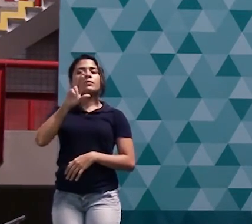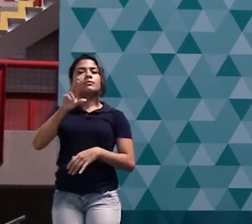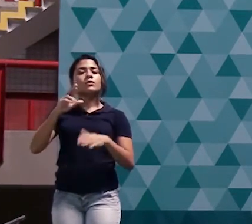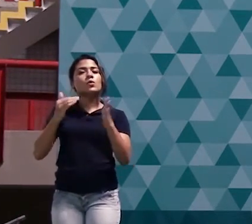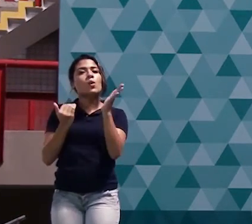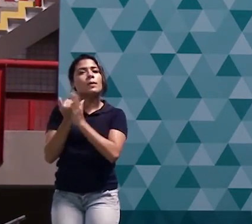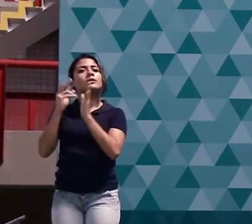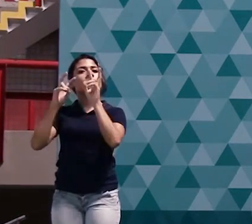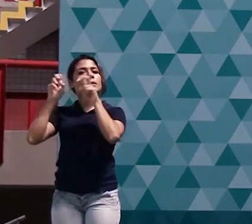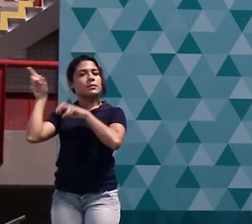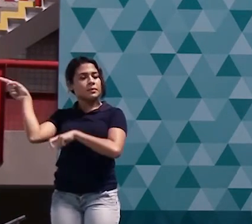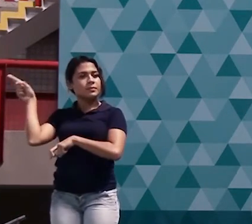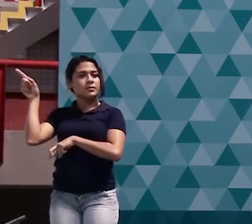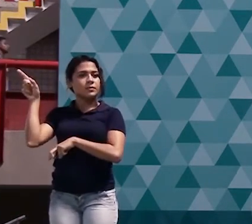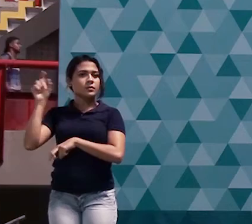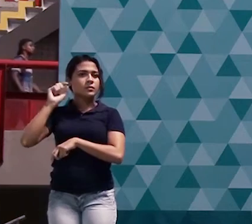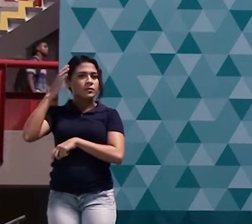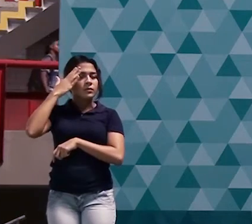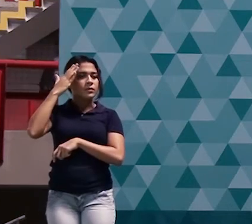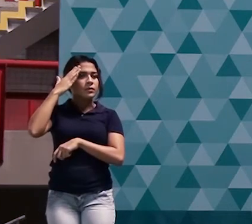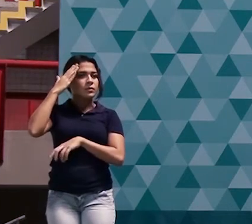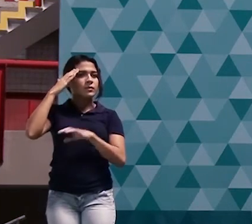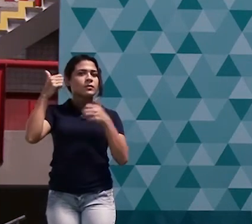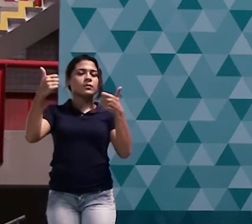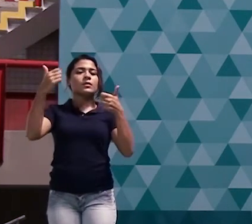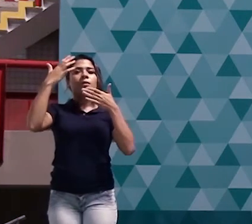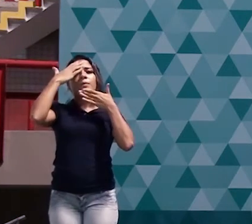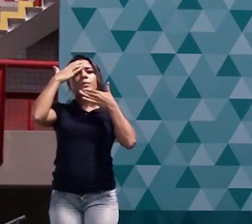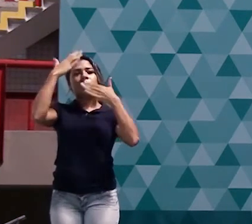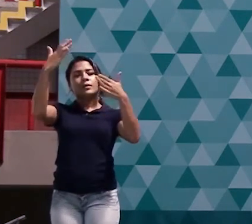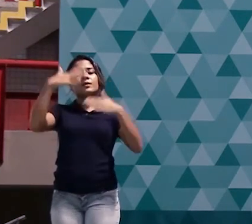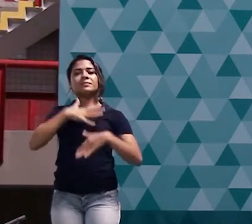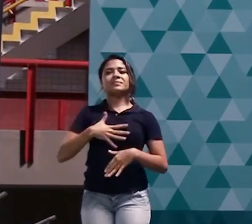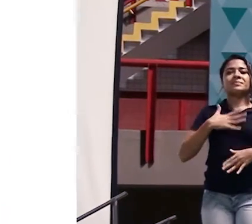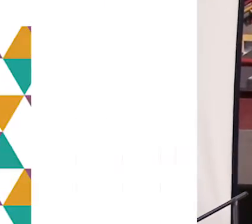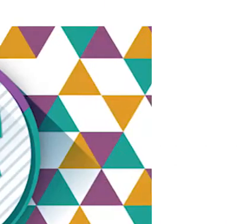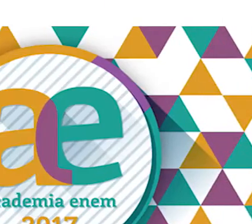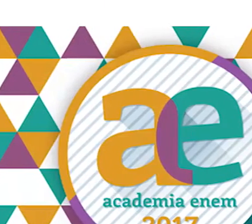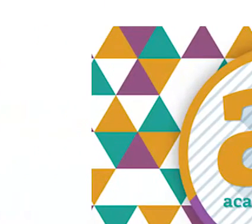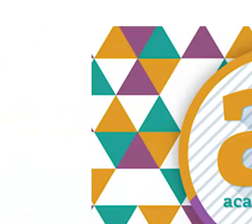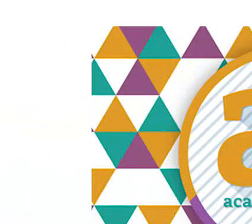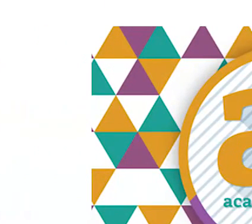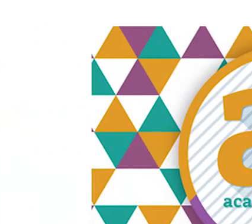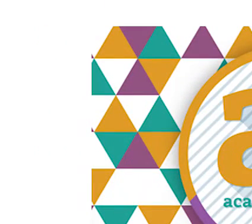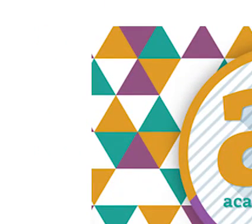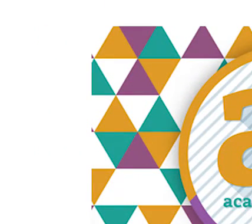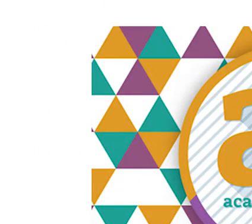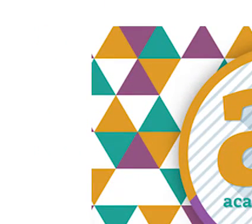e aí a gente entra em República, tá bom? Tudo de bom, um grande abraço, foi um prazer revê-los. Até mais.